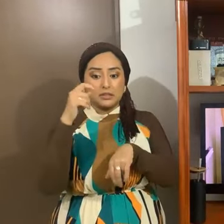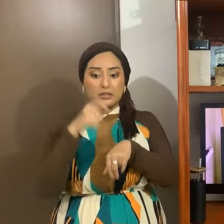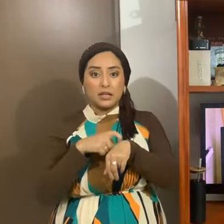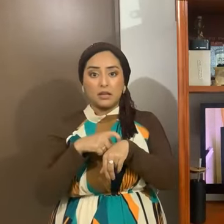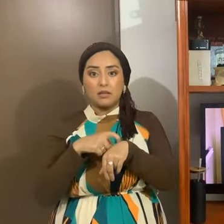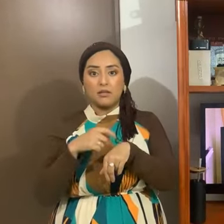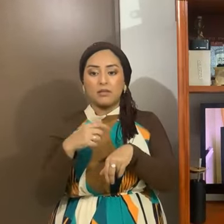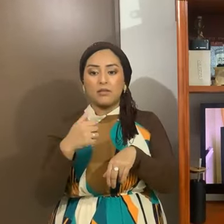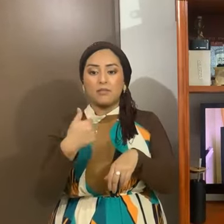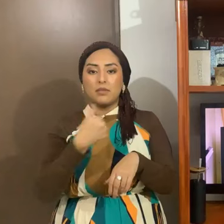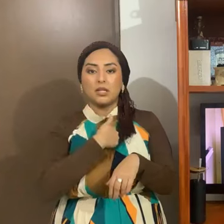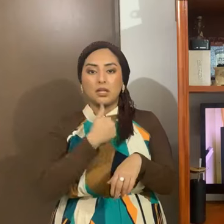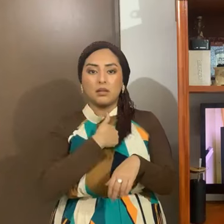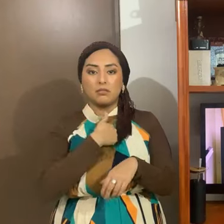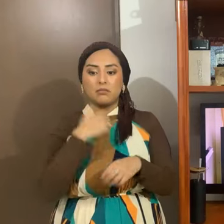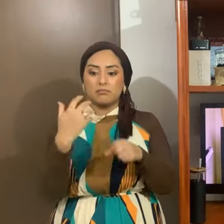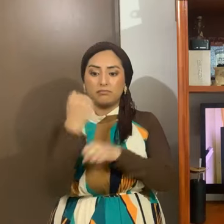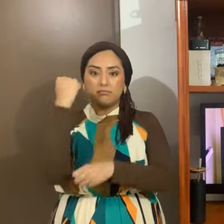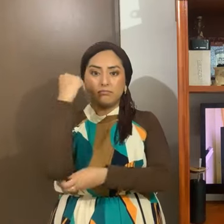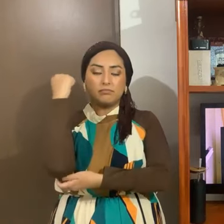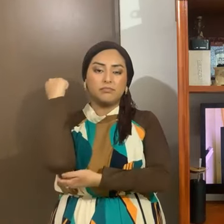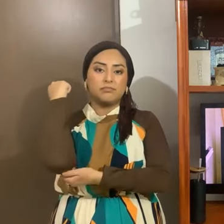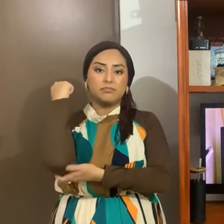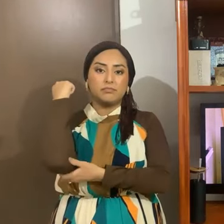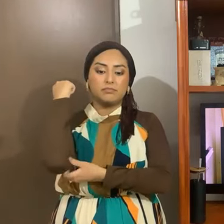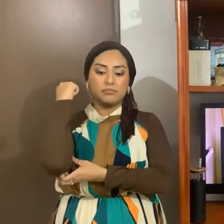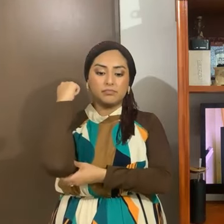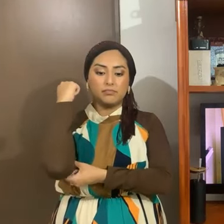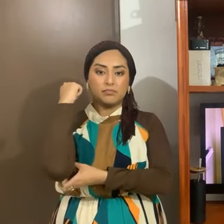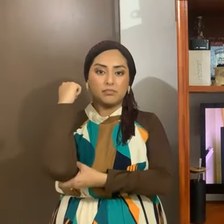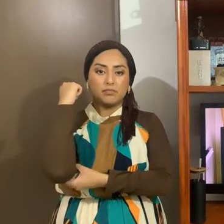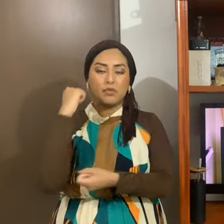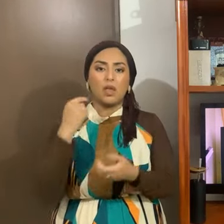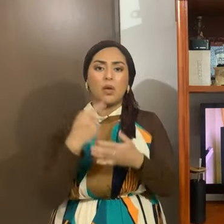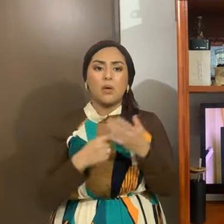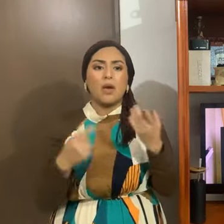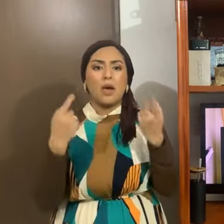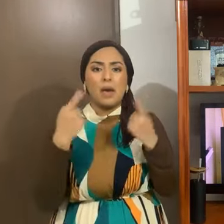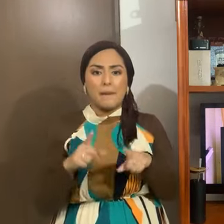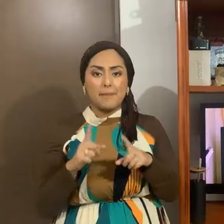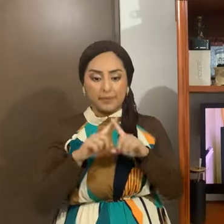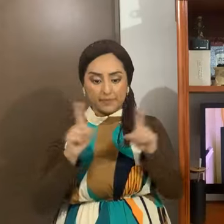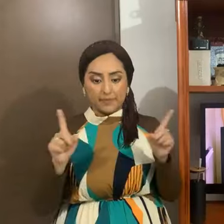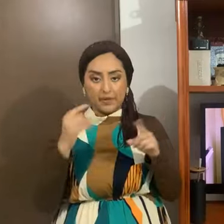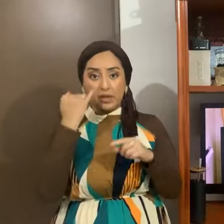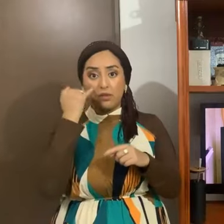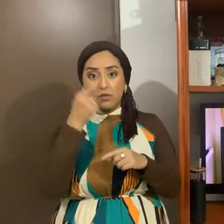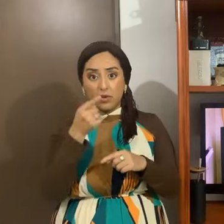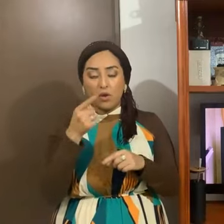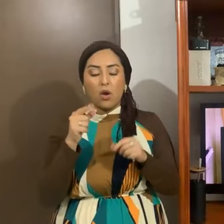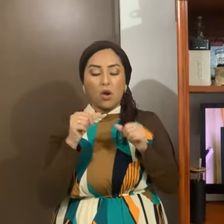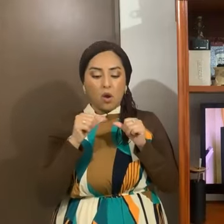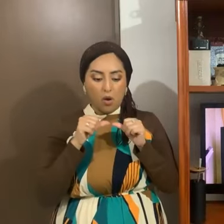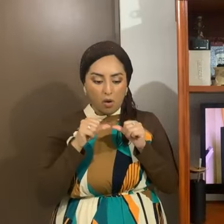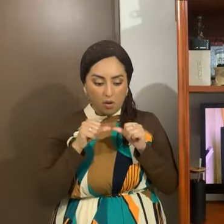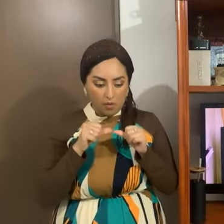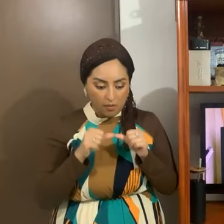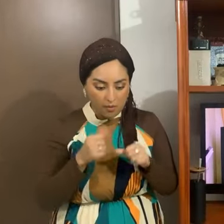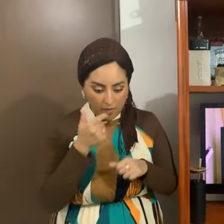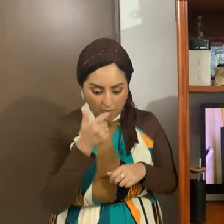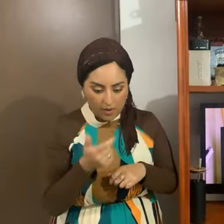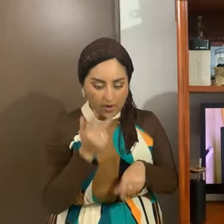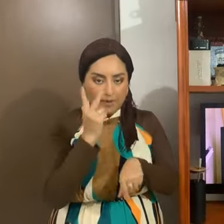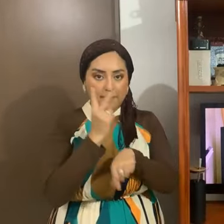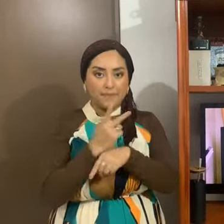tomar el timón. No se puede. ¿Qué sucede? Caso opuesto, si tú te la pasas viendo Gozo y